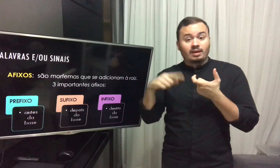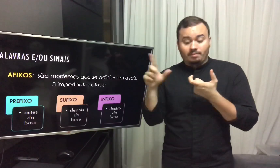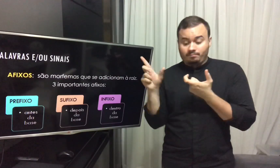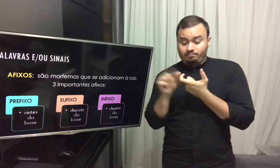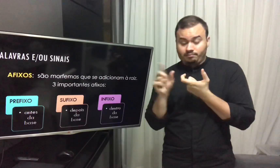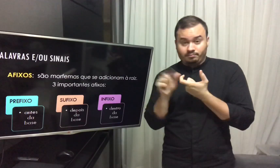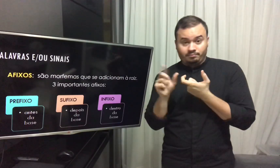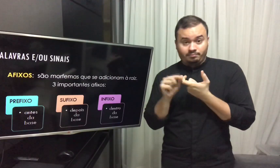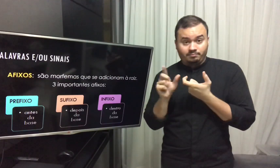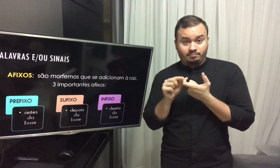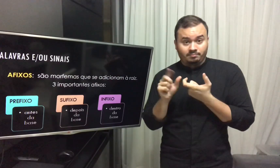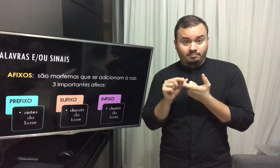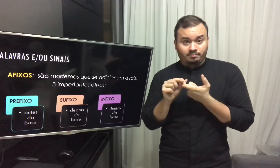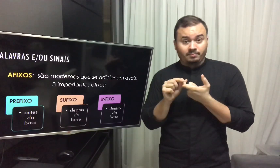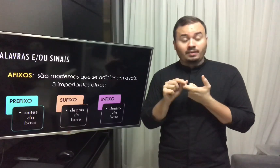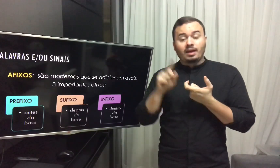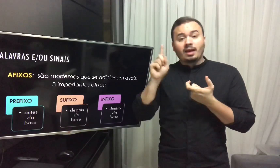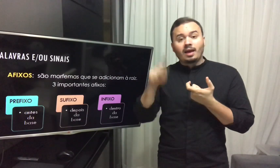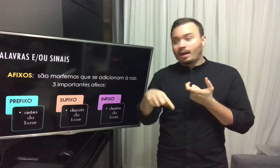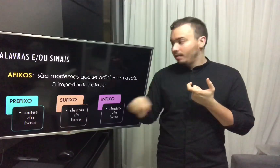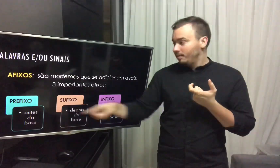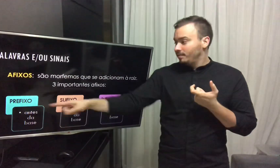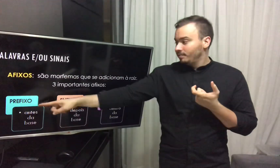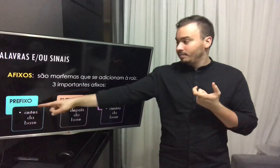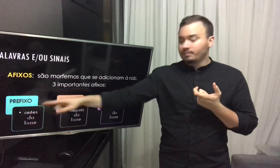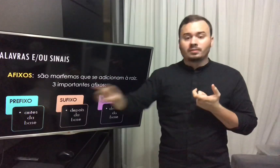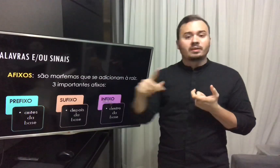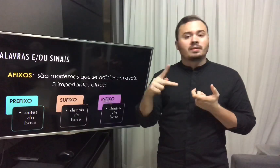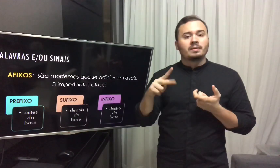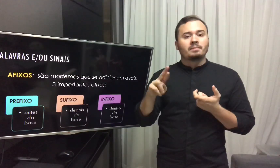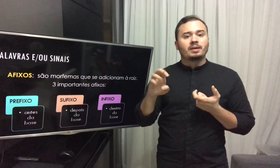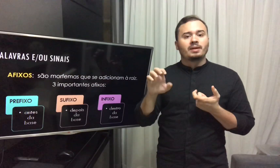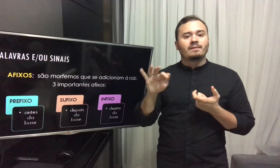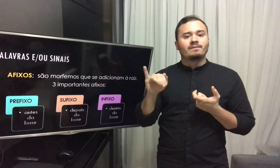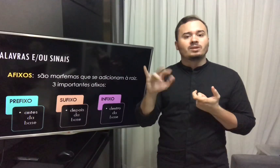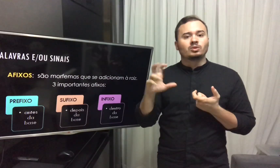principais. Temos os prefixos.